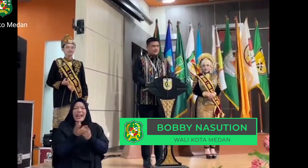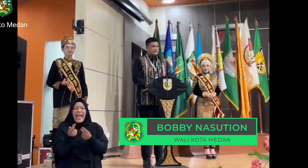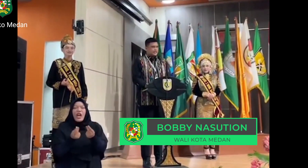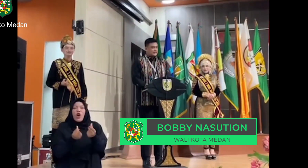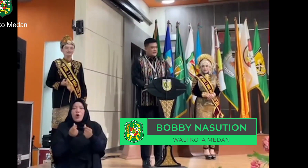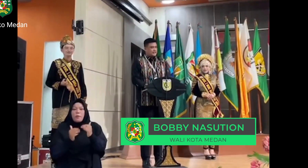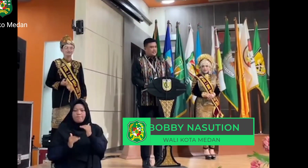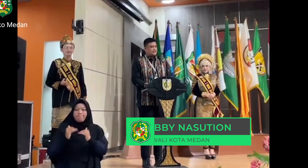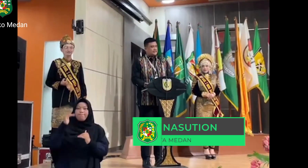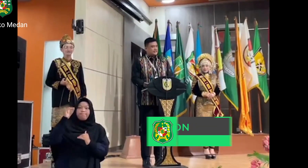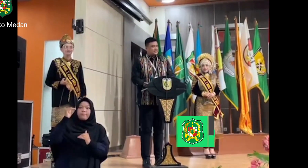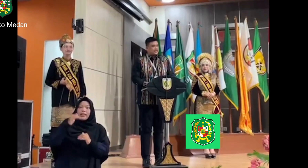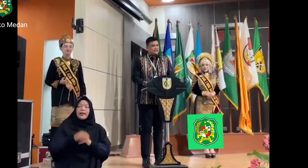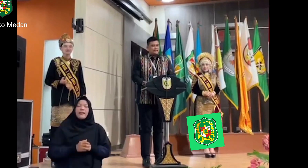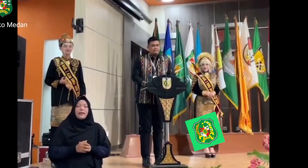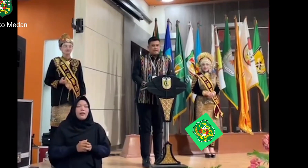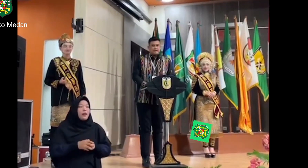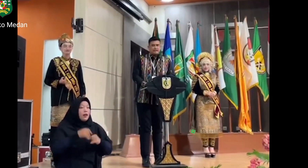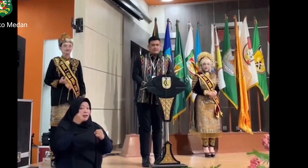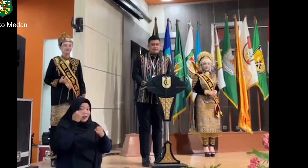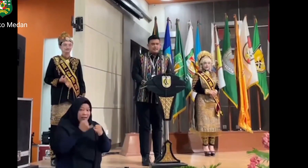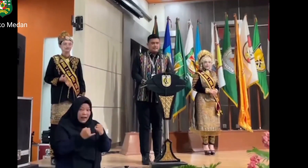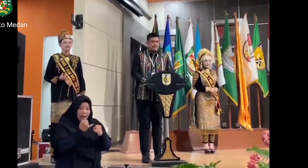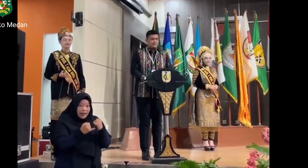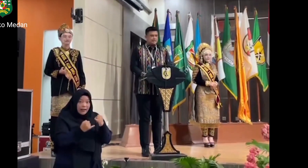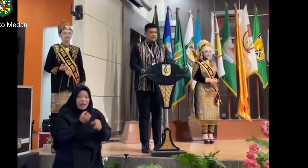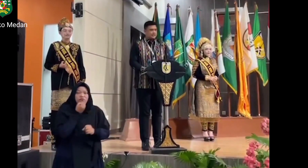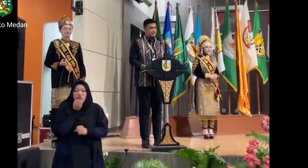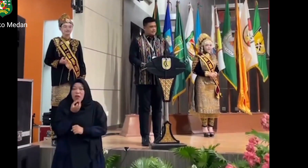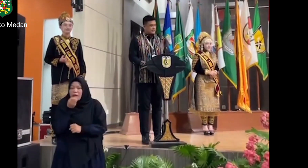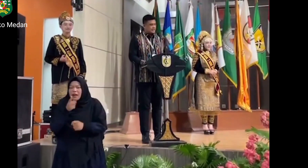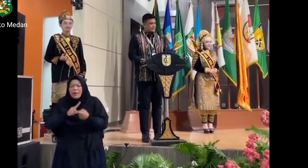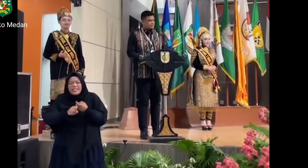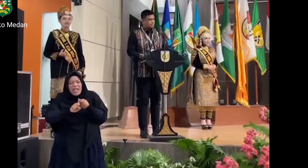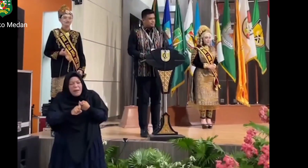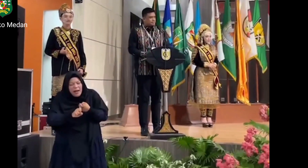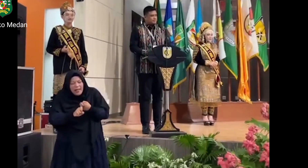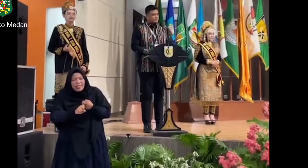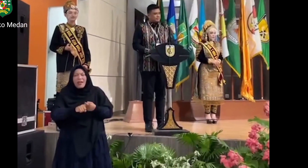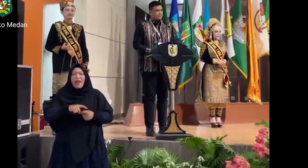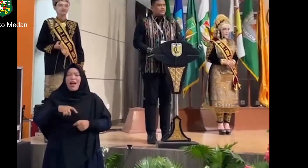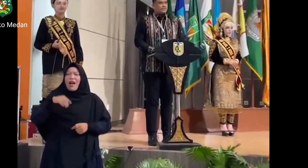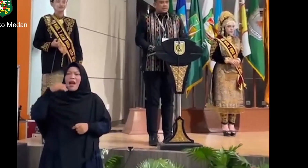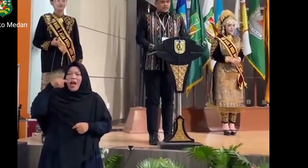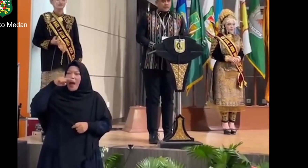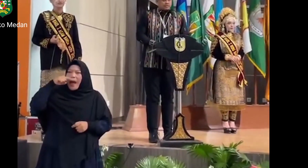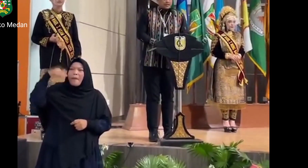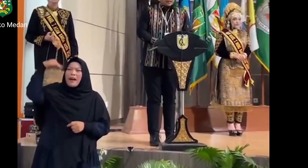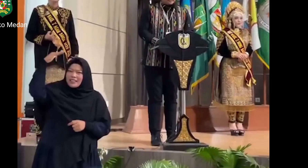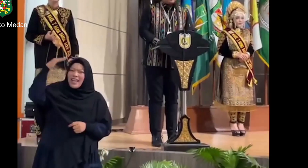yang terakhir ingin saya sampaikan kepada sahabat saya, abang saya, Wali Kota Padang.